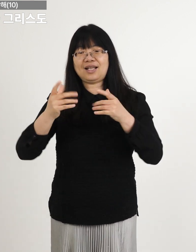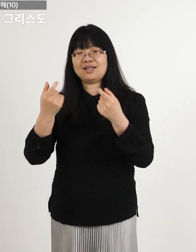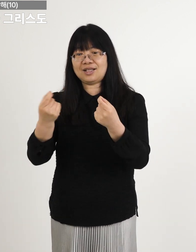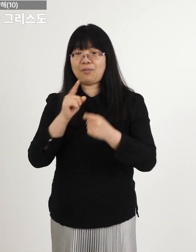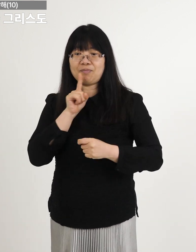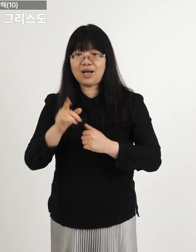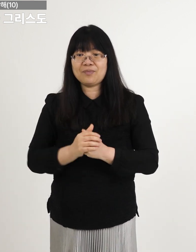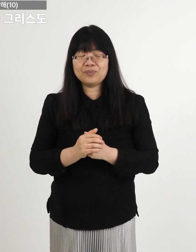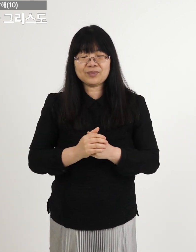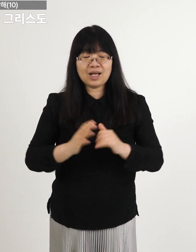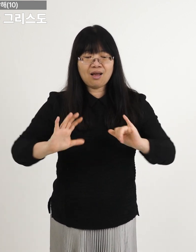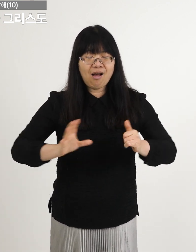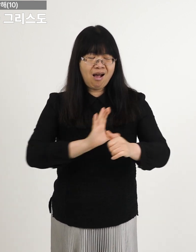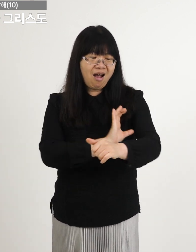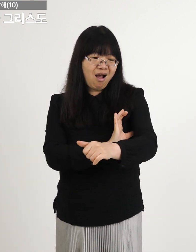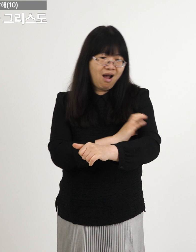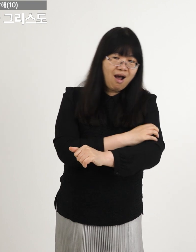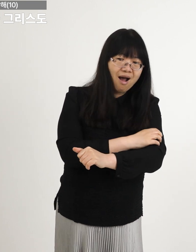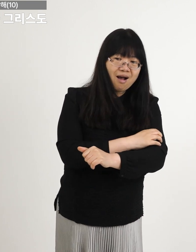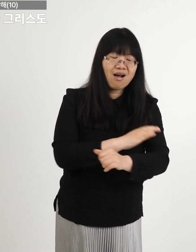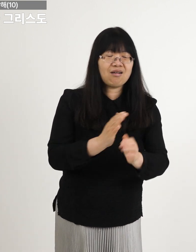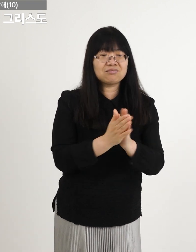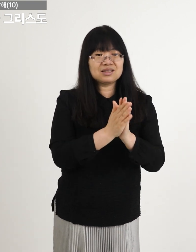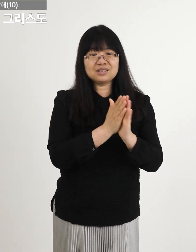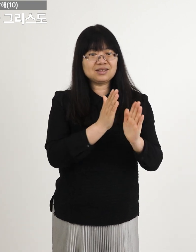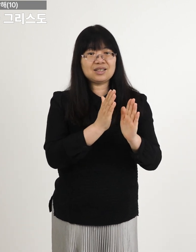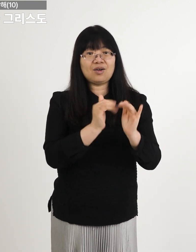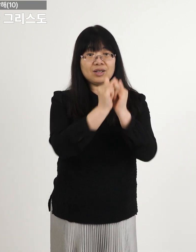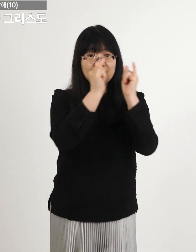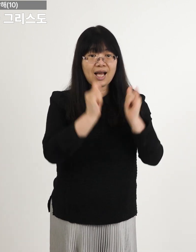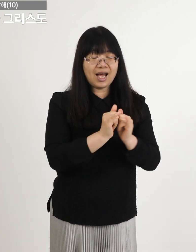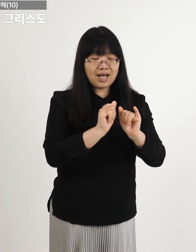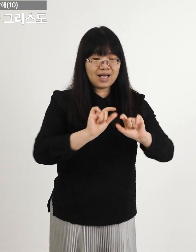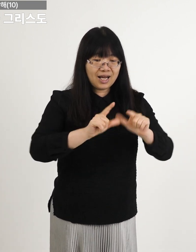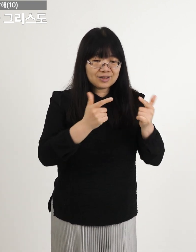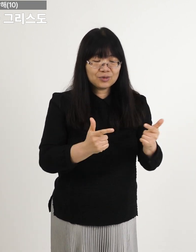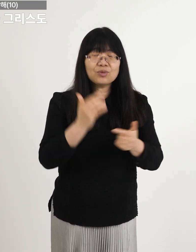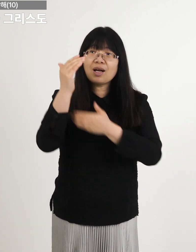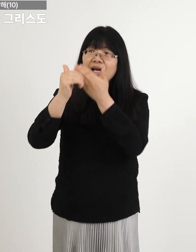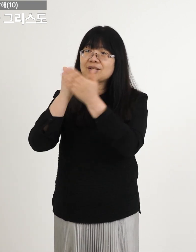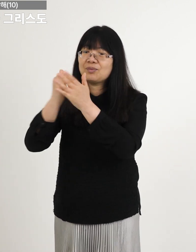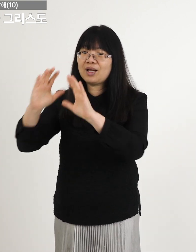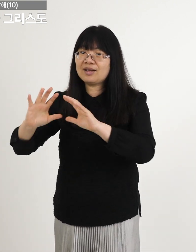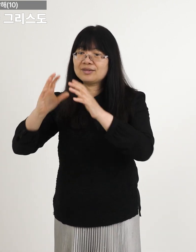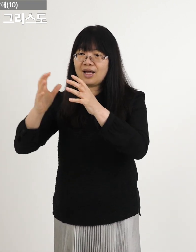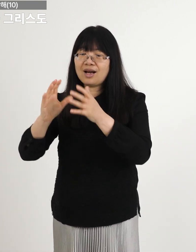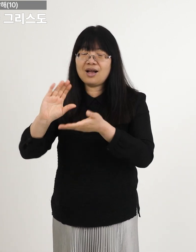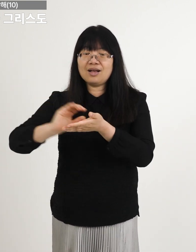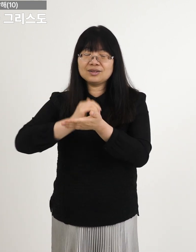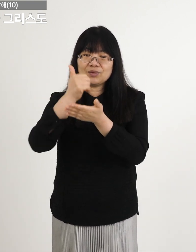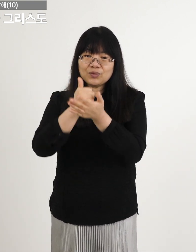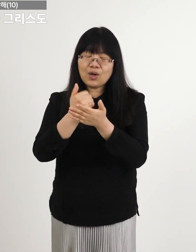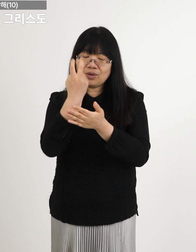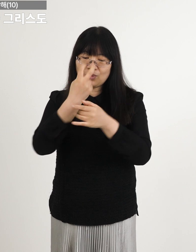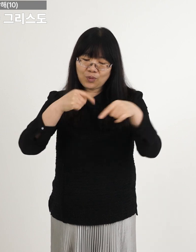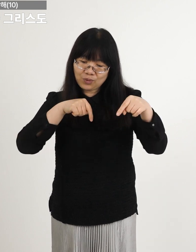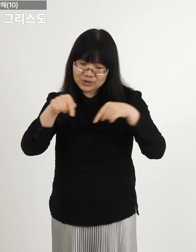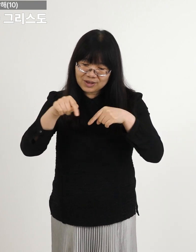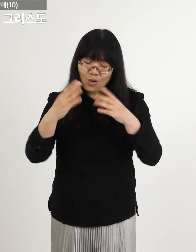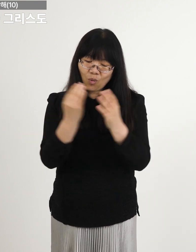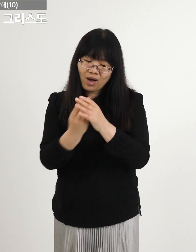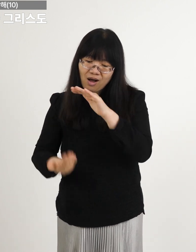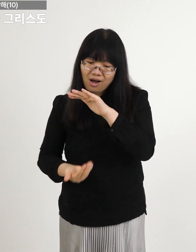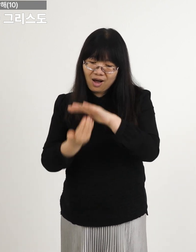세상에 권력이 휘두르는 질서가 아니라 하나님의 나라, 그리스도의 통치가